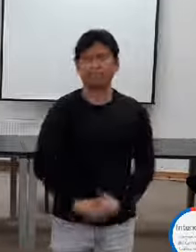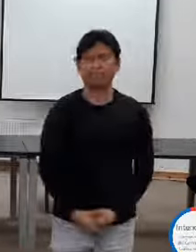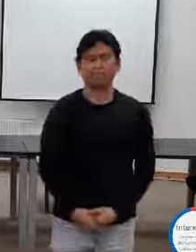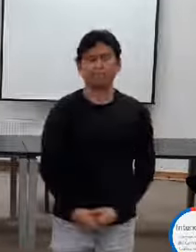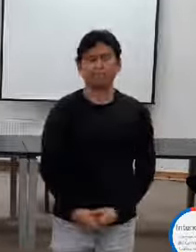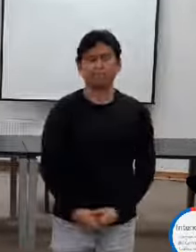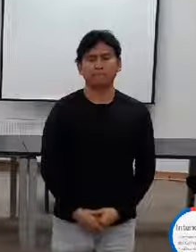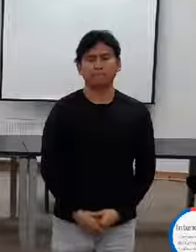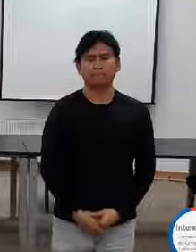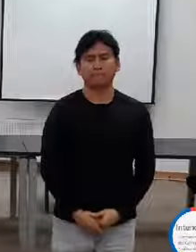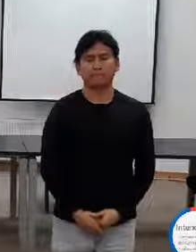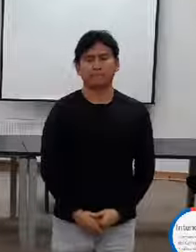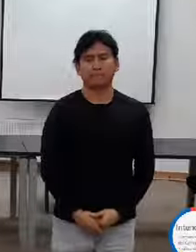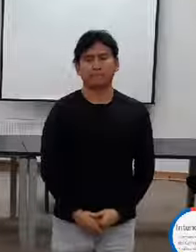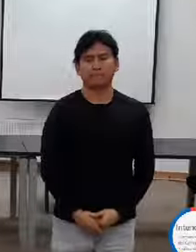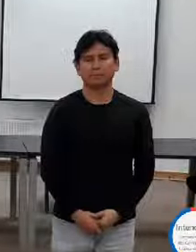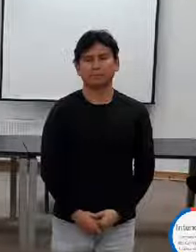embarcación.